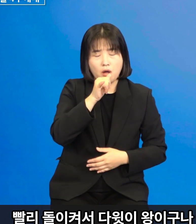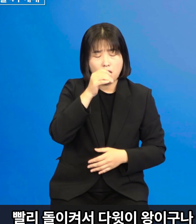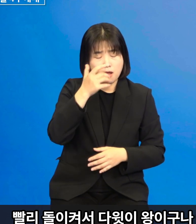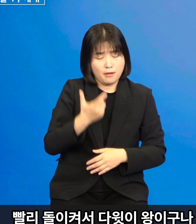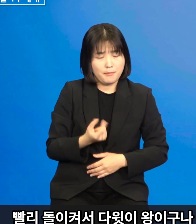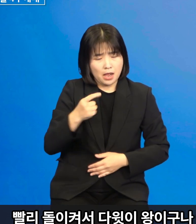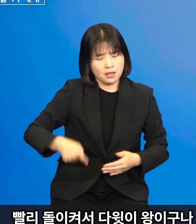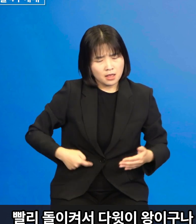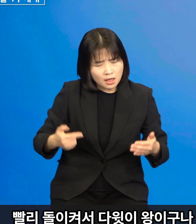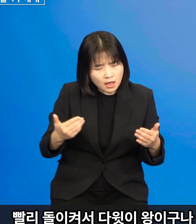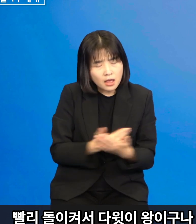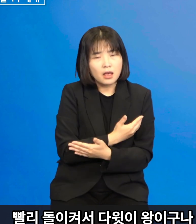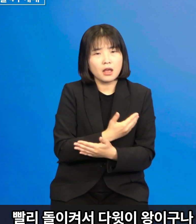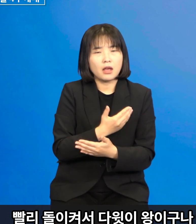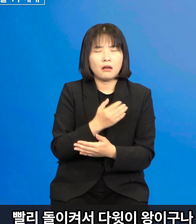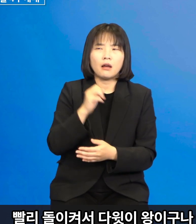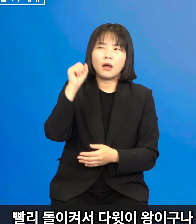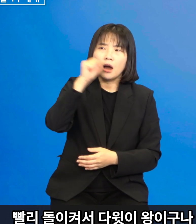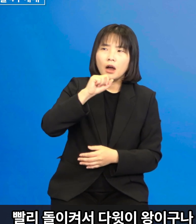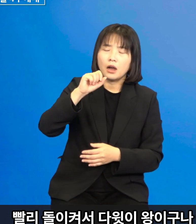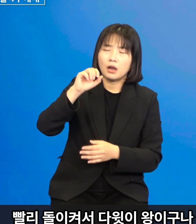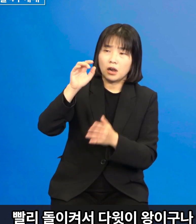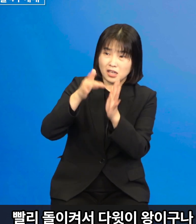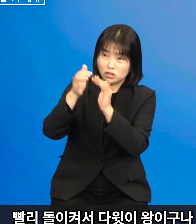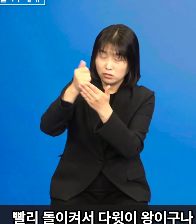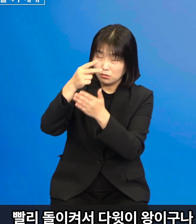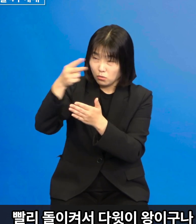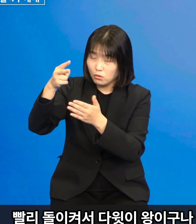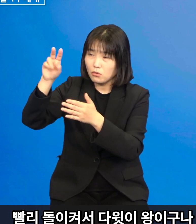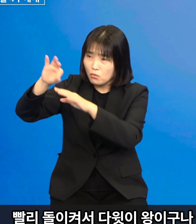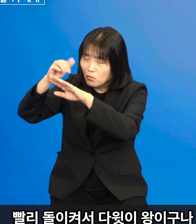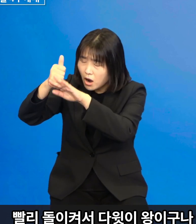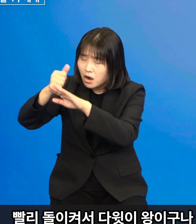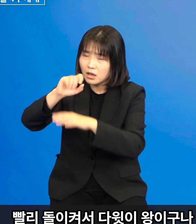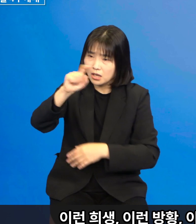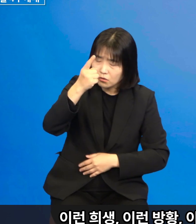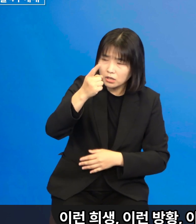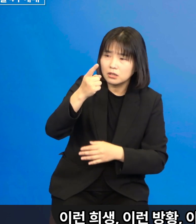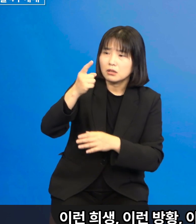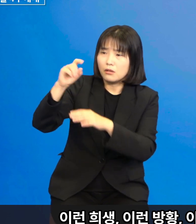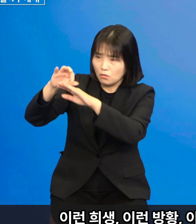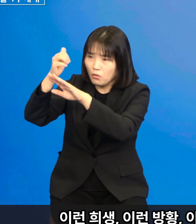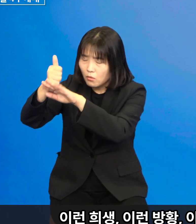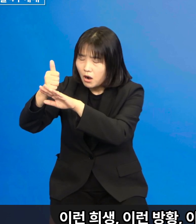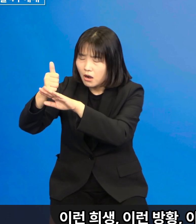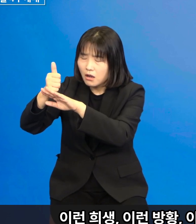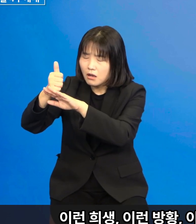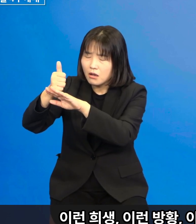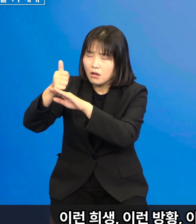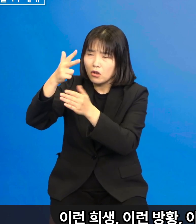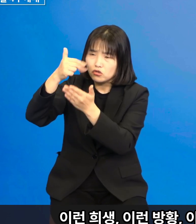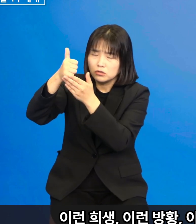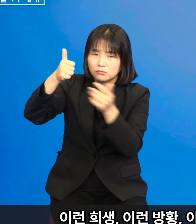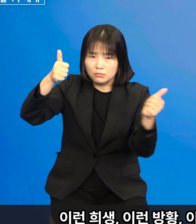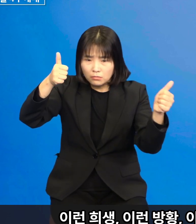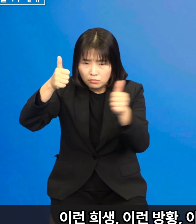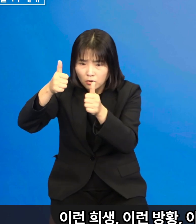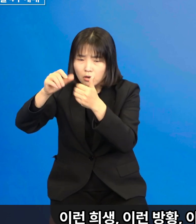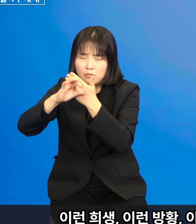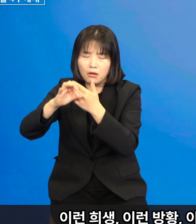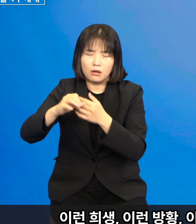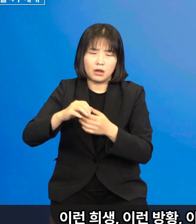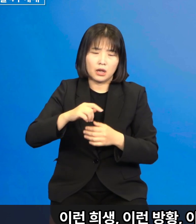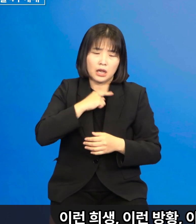돌이켜서 다윗이 왕이구나, 예수님이 왕이구나, 주님께 갔었더라면 이런 희생, 이런 방황, 이런 혼란